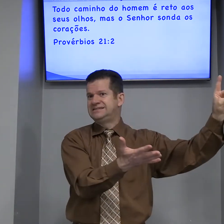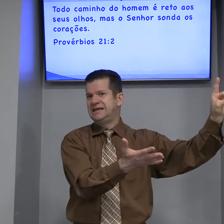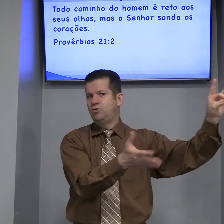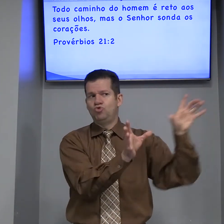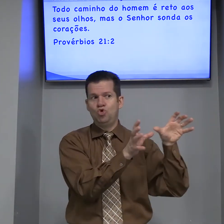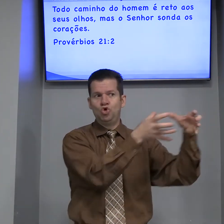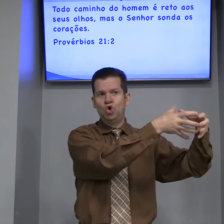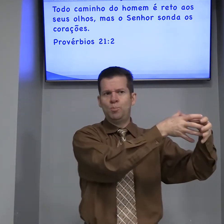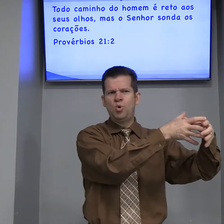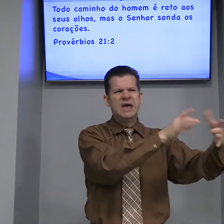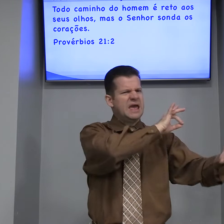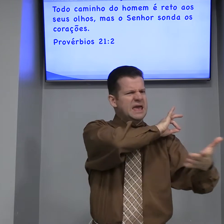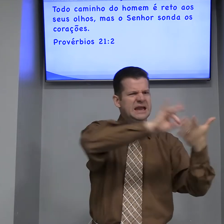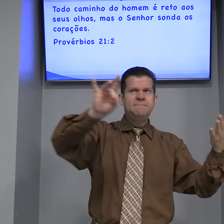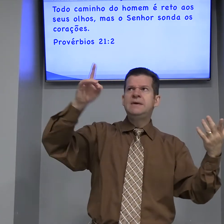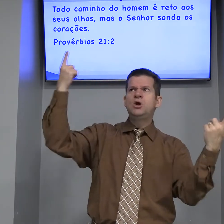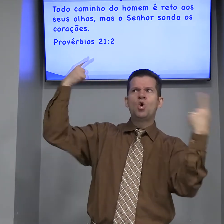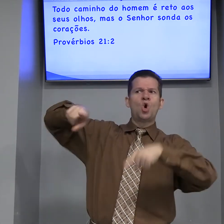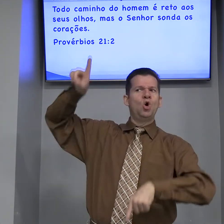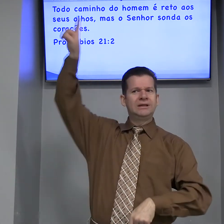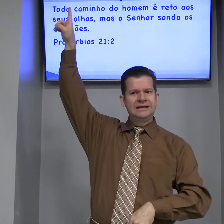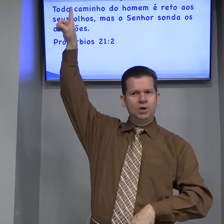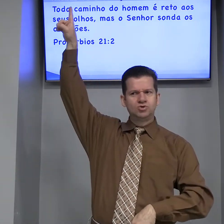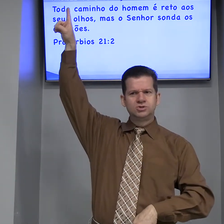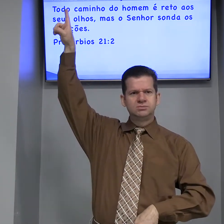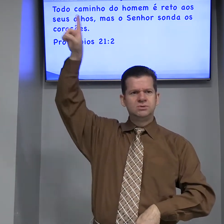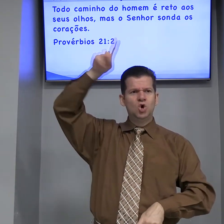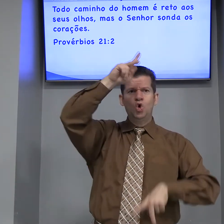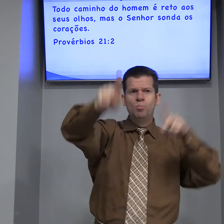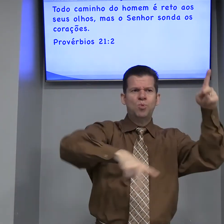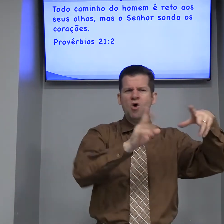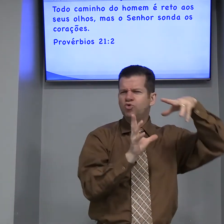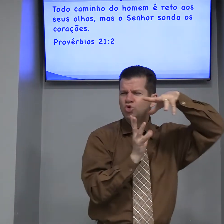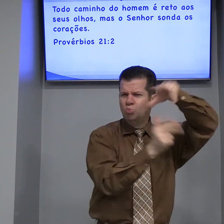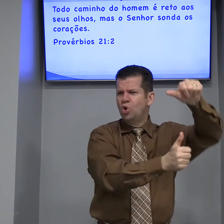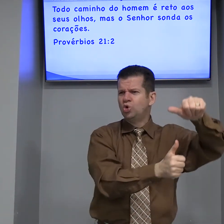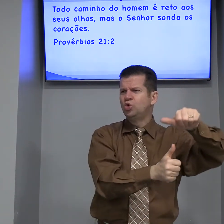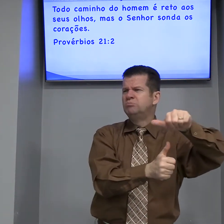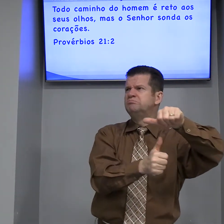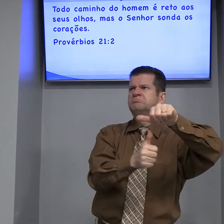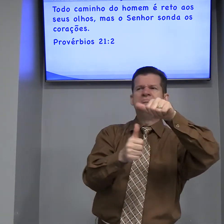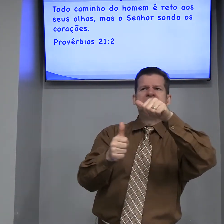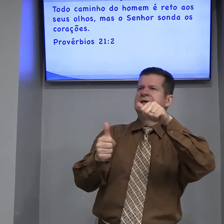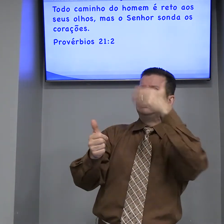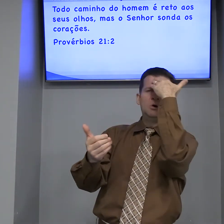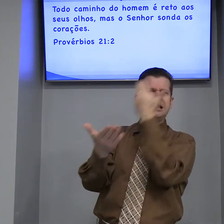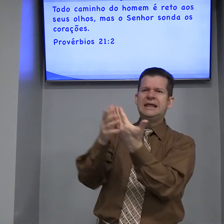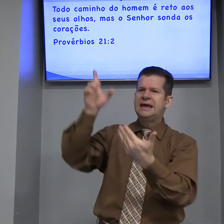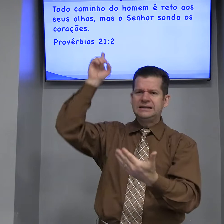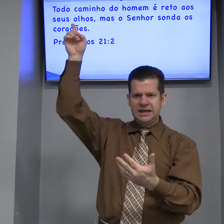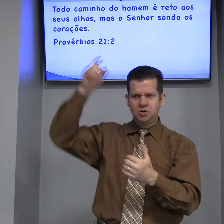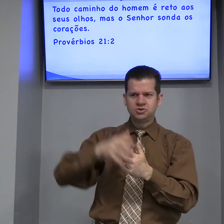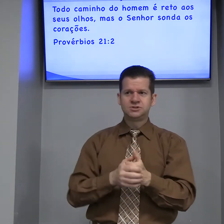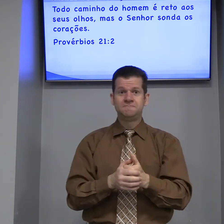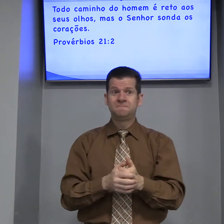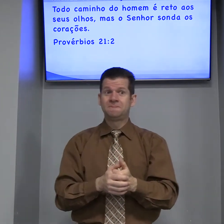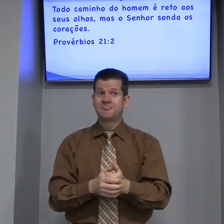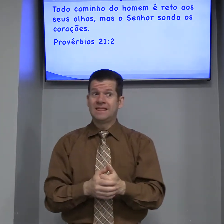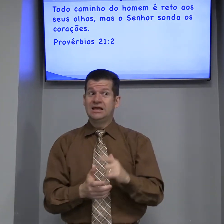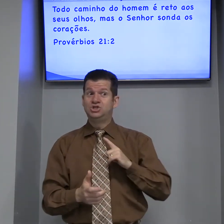Filisteu, um grupo inimigo contra Deus, um povo do mundo que não tinha Deus,